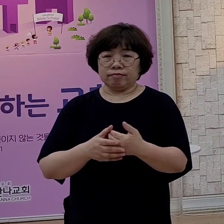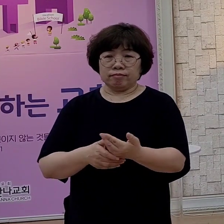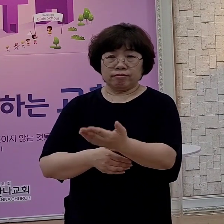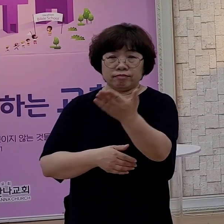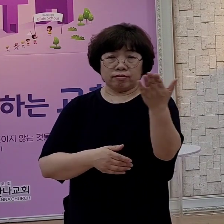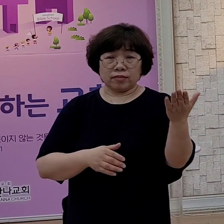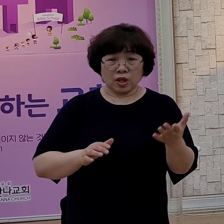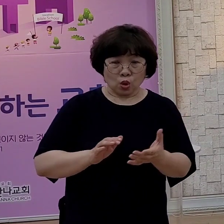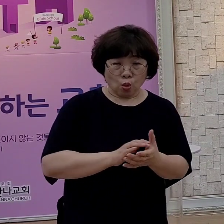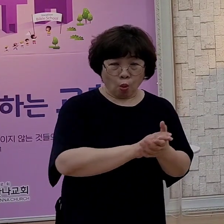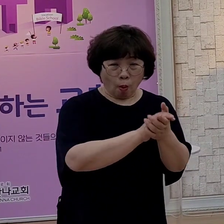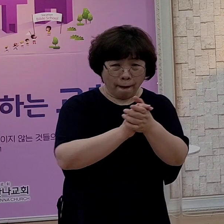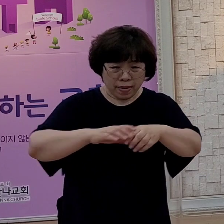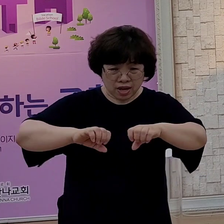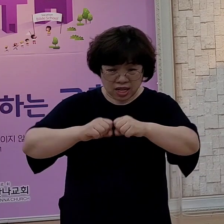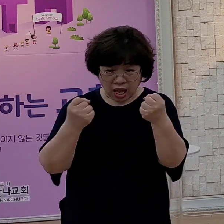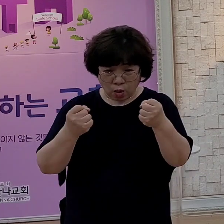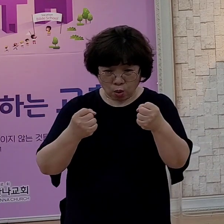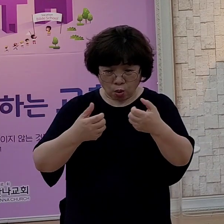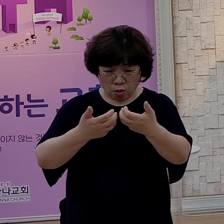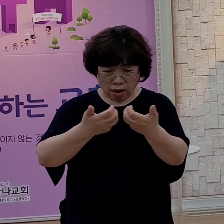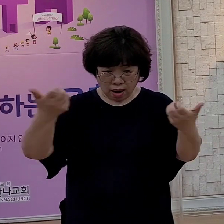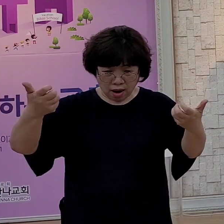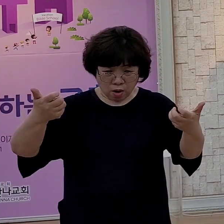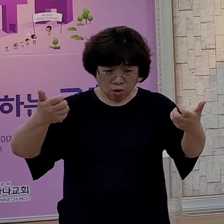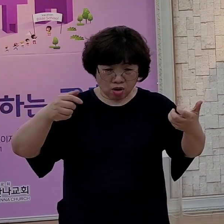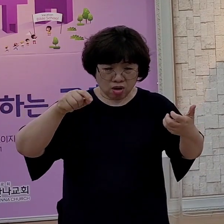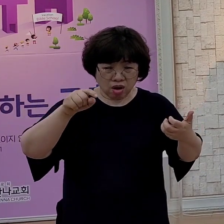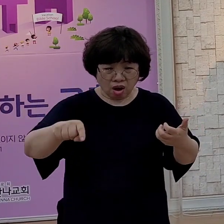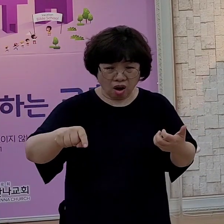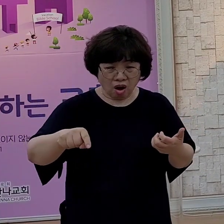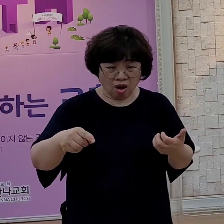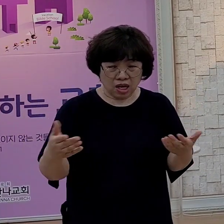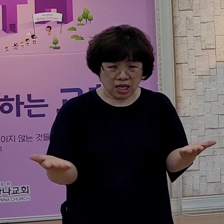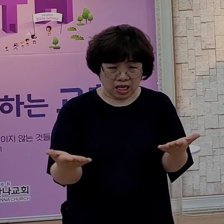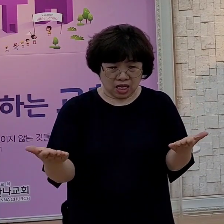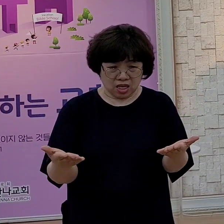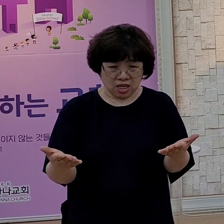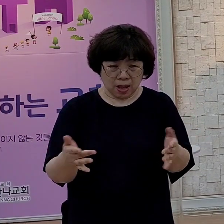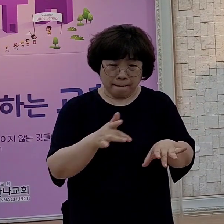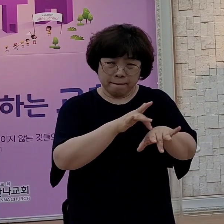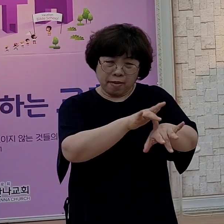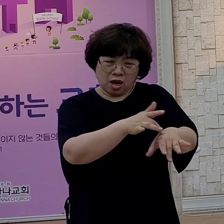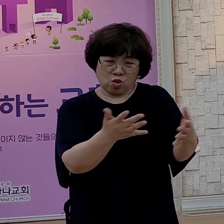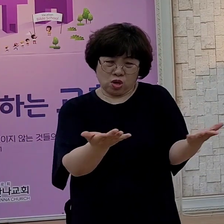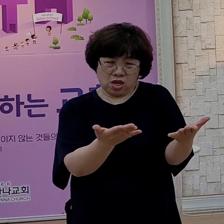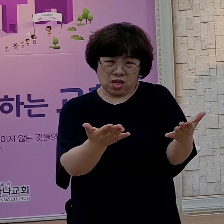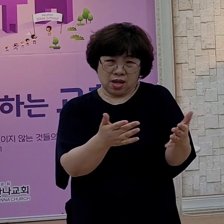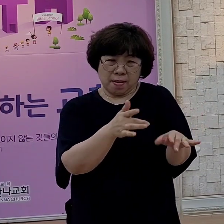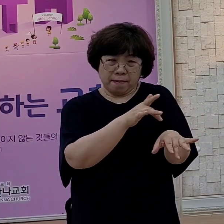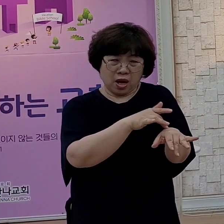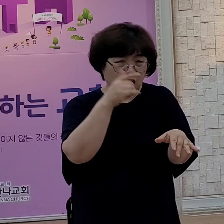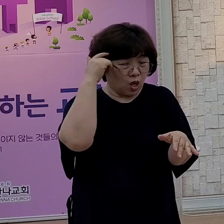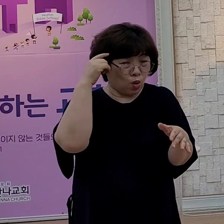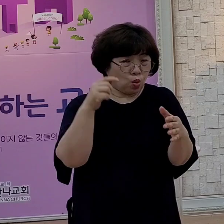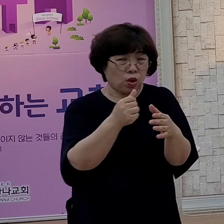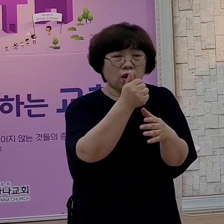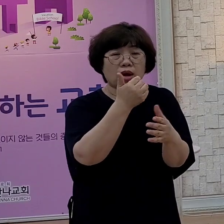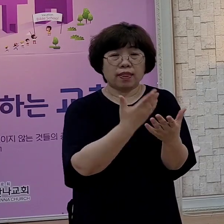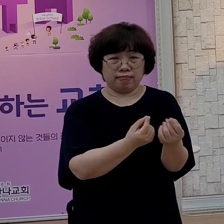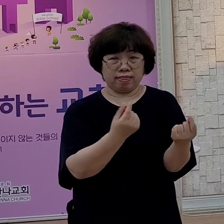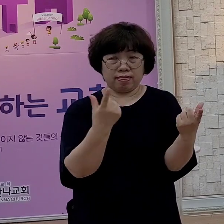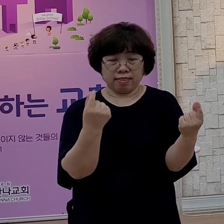여러분, 이 화평을 깨뜨리고 갈라놓는 것은 마귀의 꾀이다.